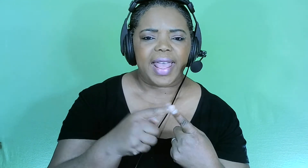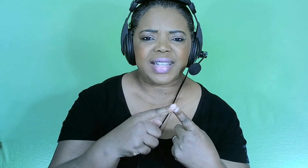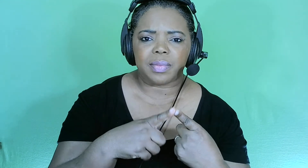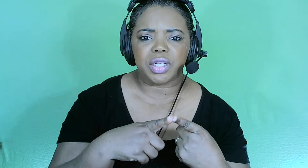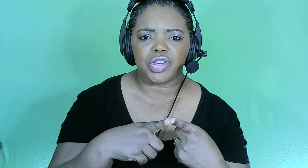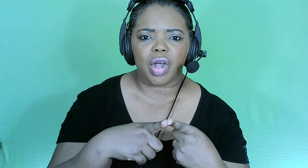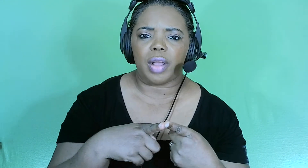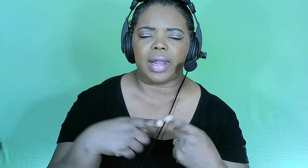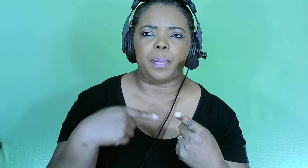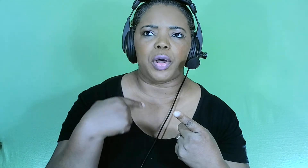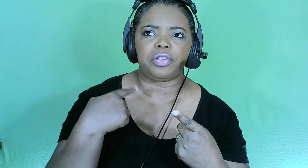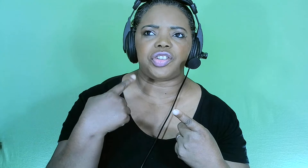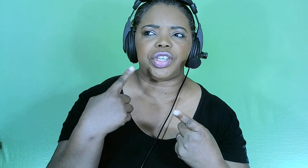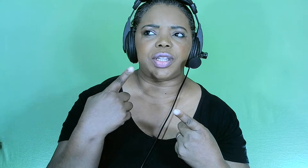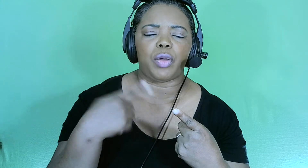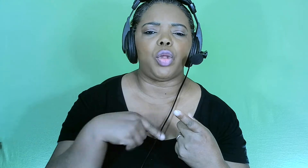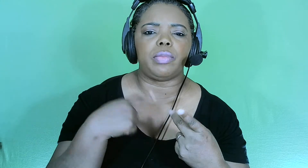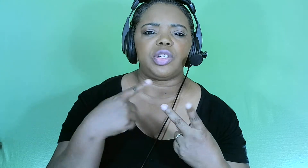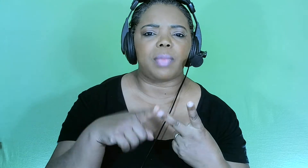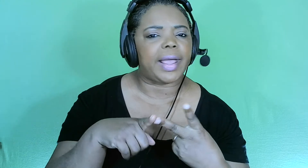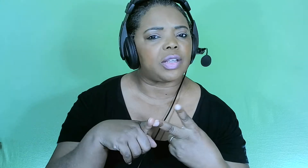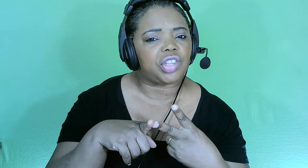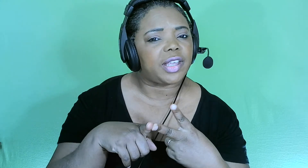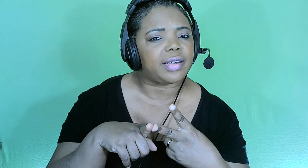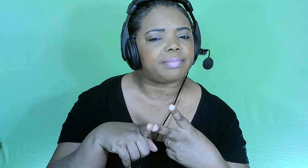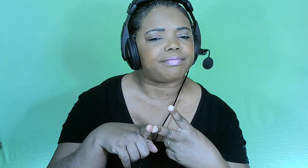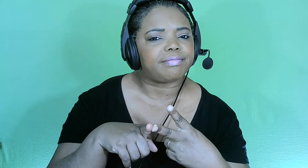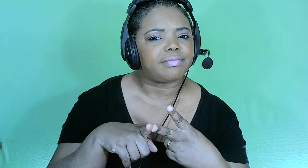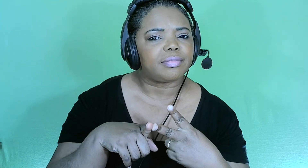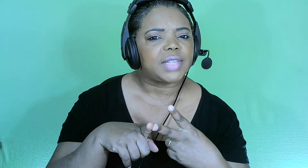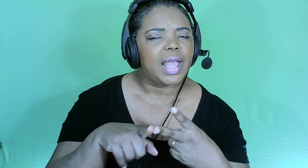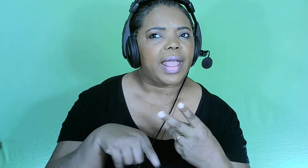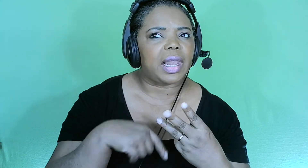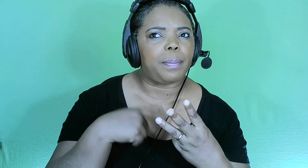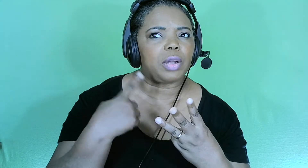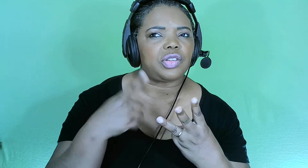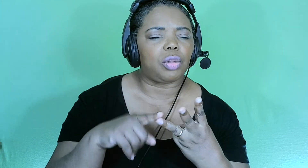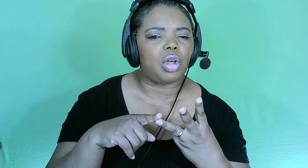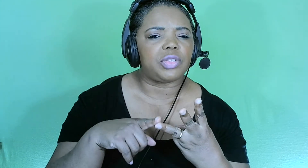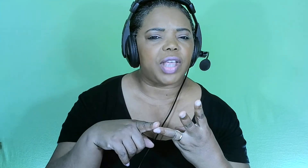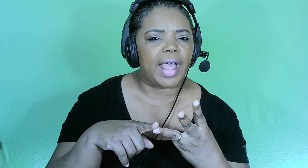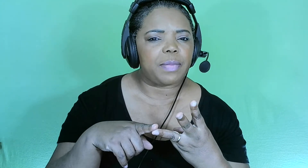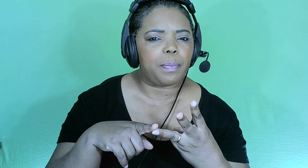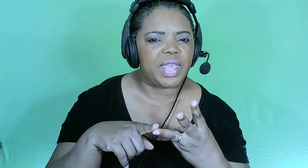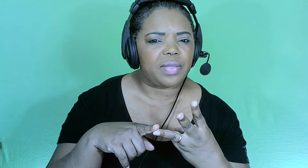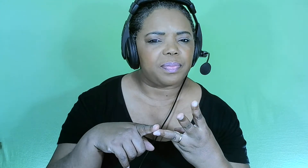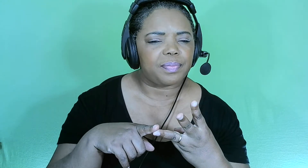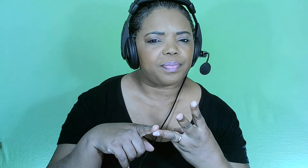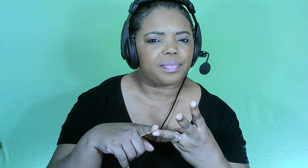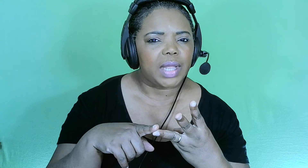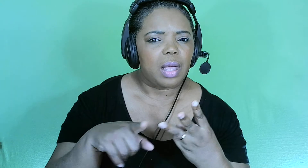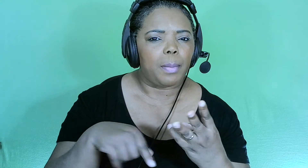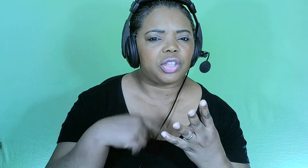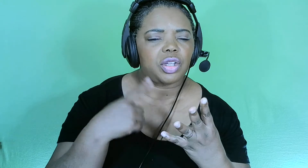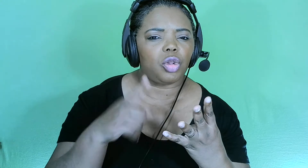essa mandioca ela pode ter o nome de macaxeira, ela pode ter o nome de aipim, pode ter o nome